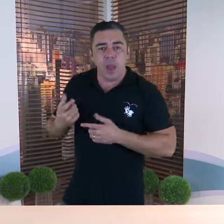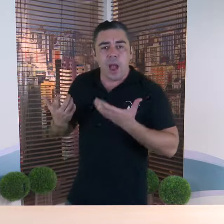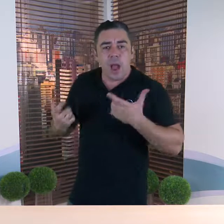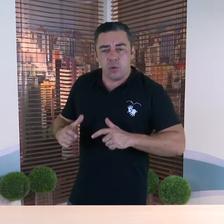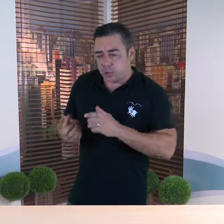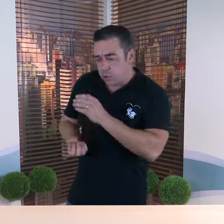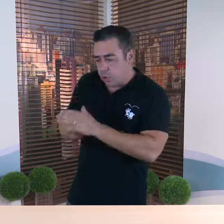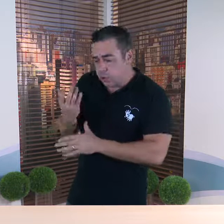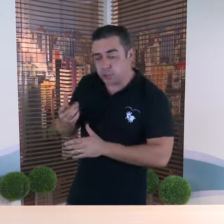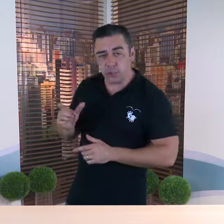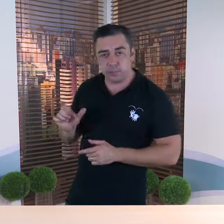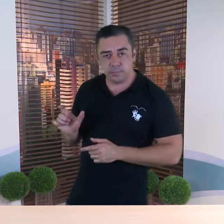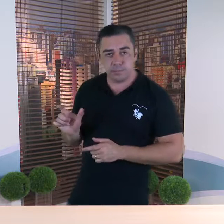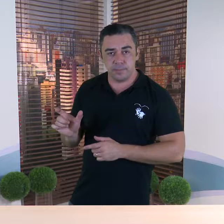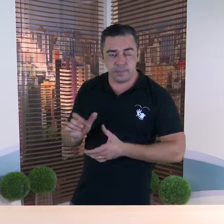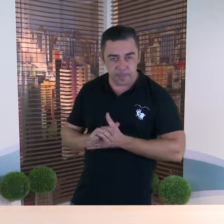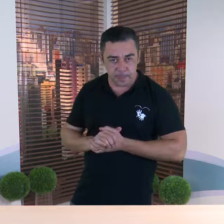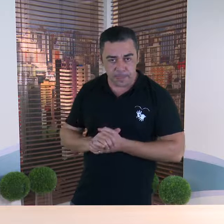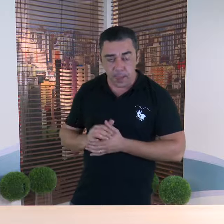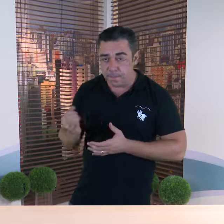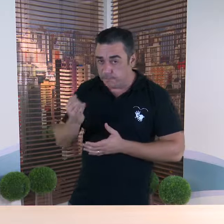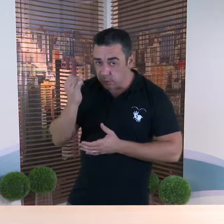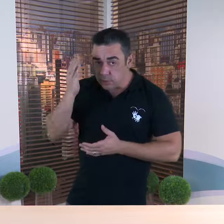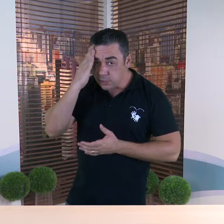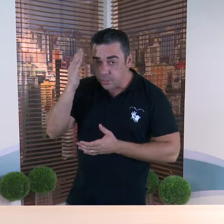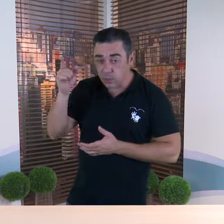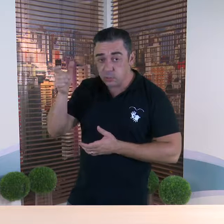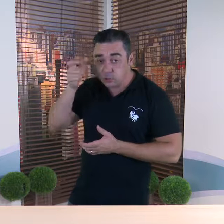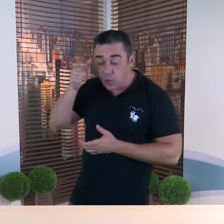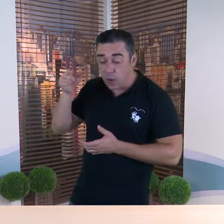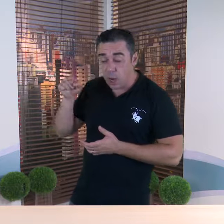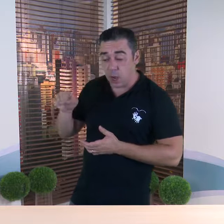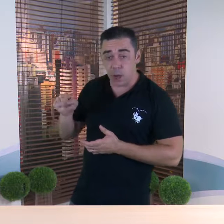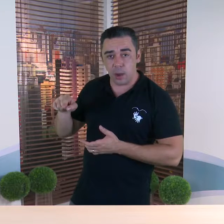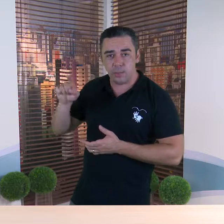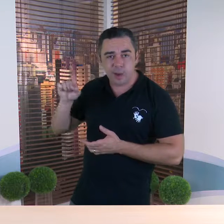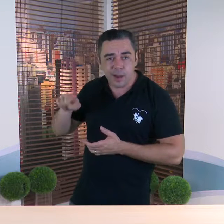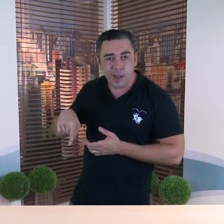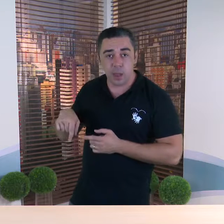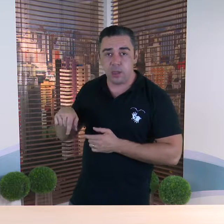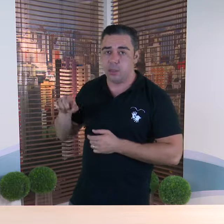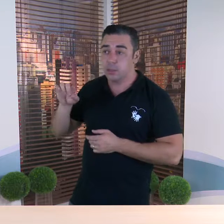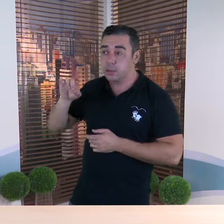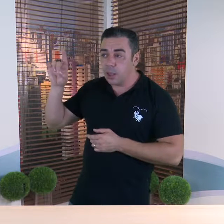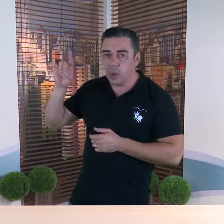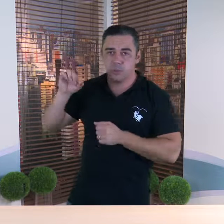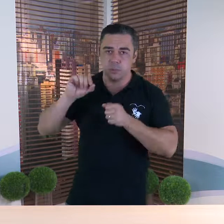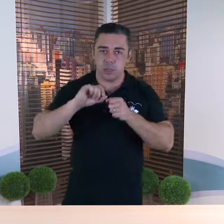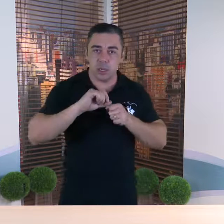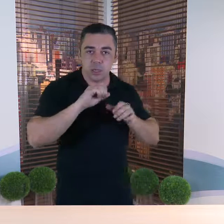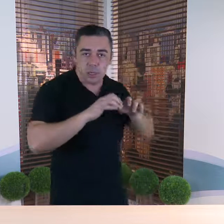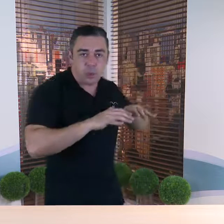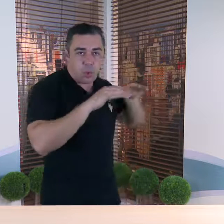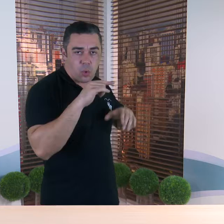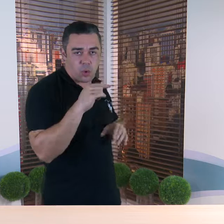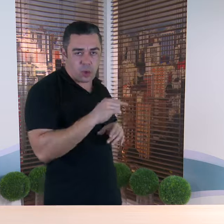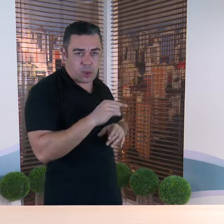Satanás. Para abrir esse tema, é importante destacar que Satanás é um ser criado.